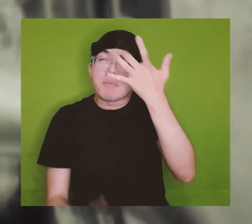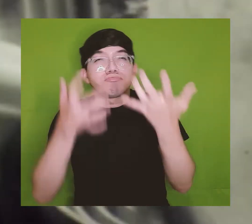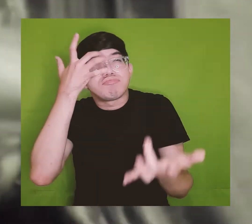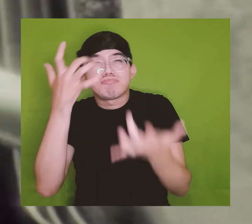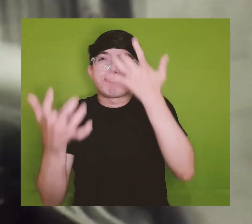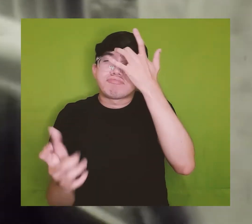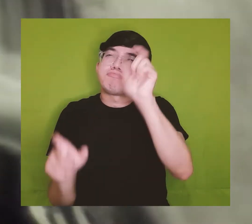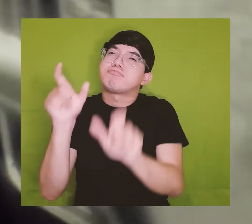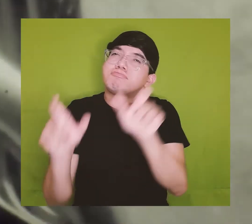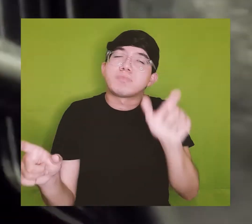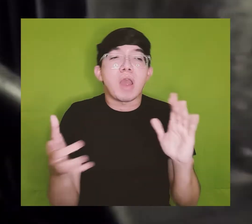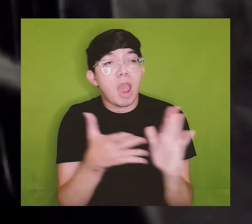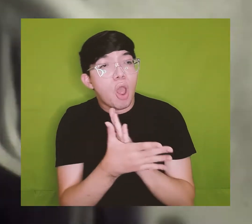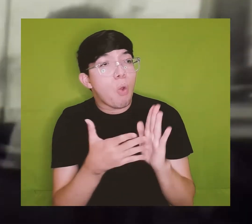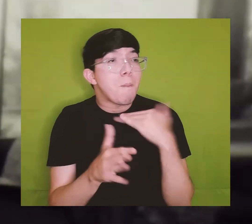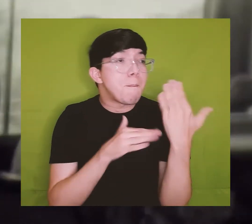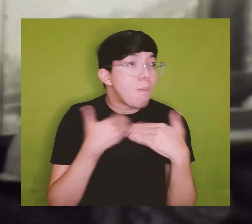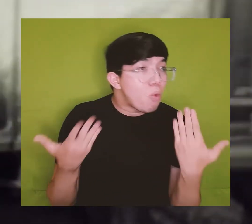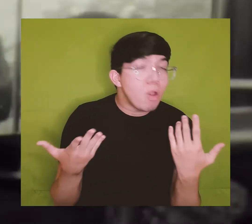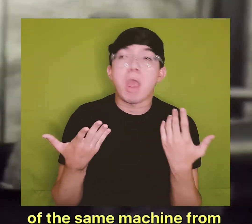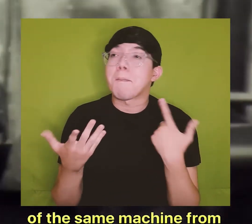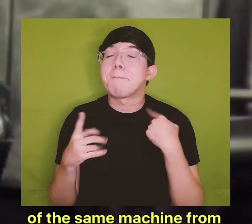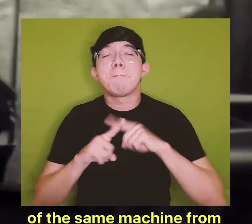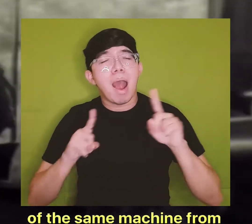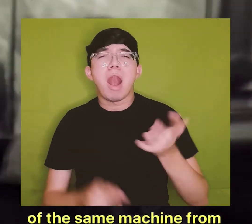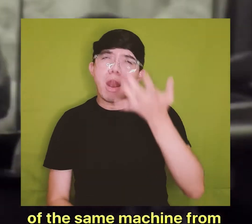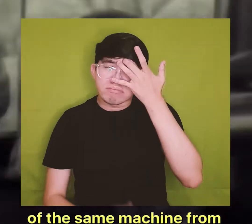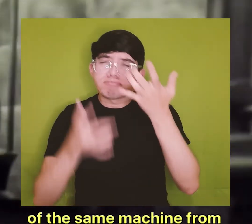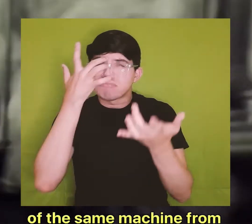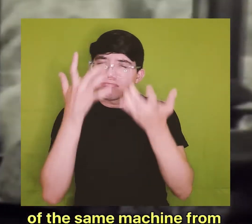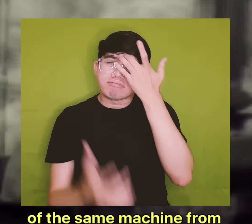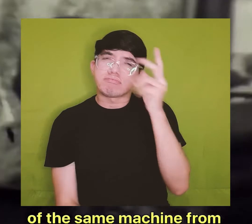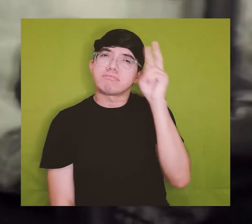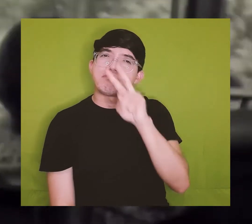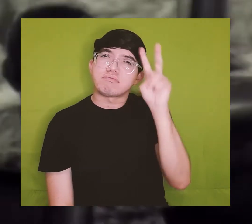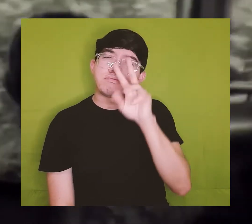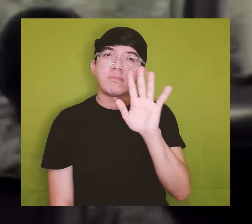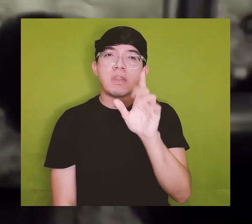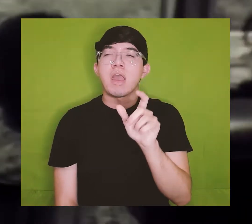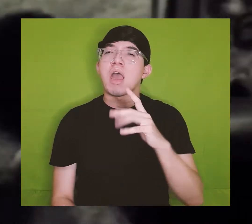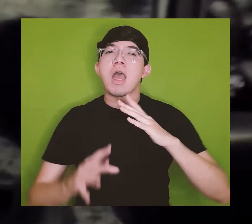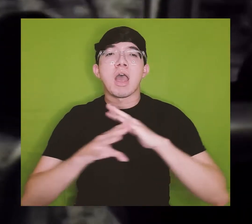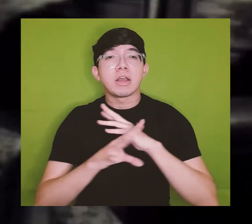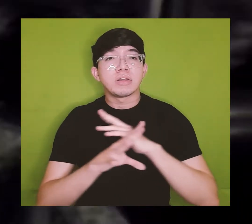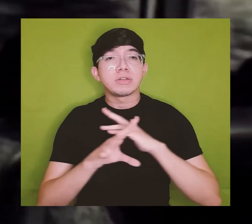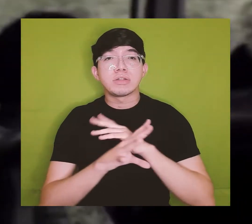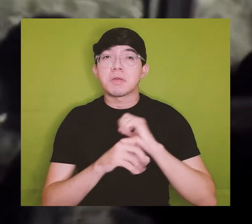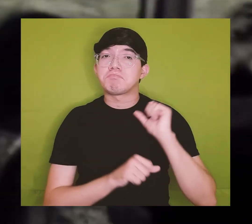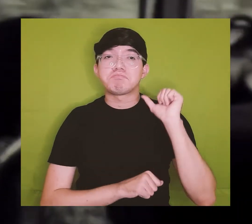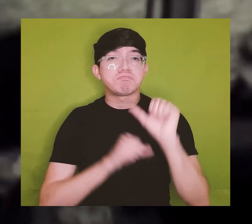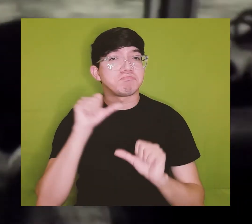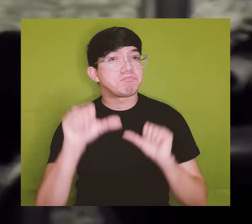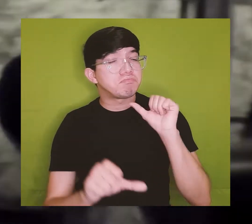avô. É muito engraçado. E perceber também que o quanto a cidade se modifica,